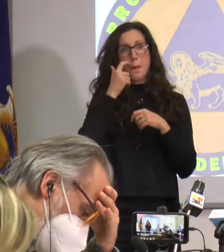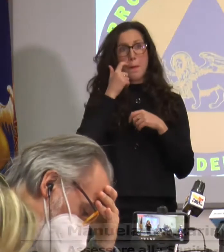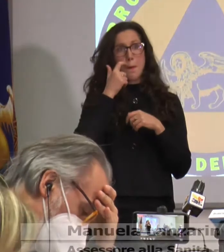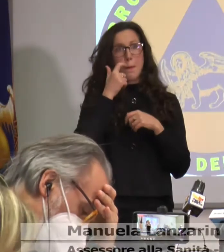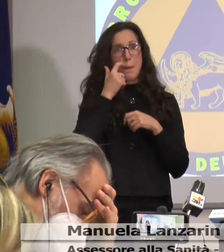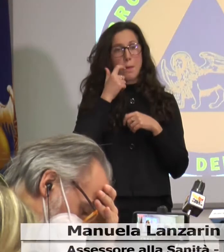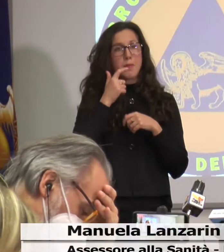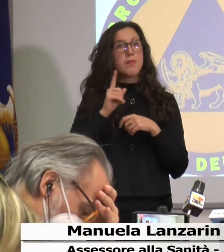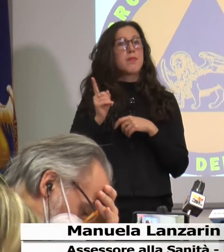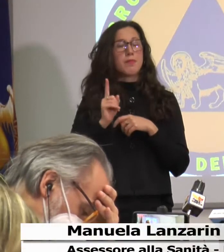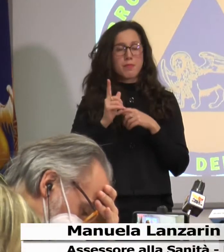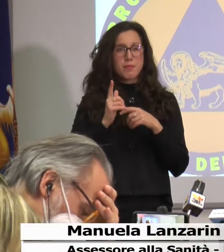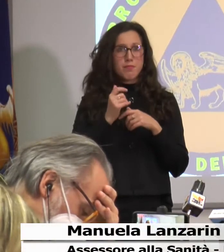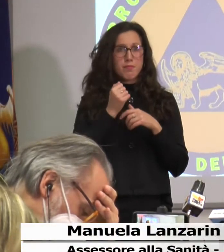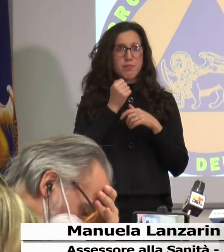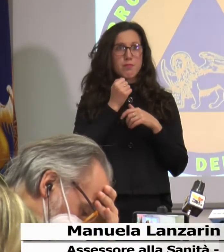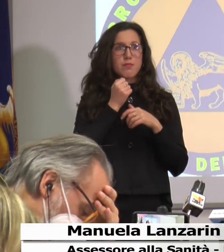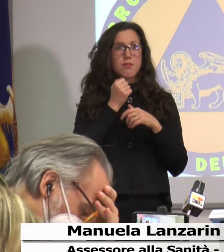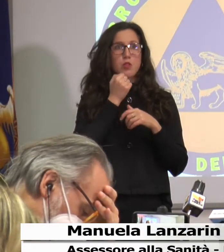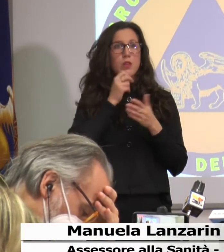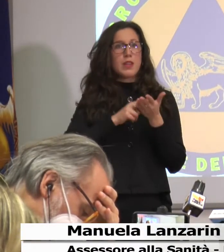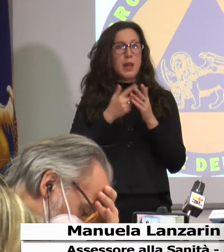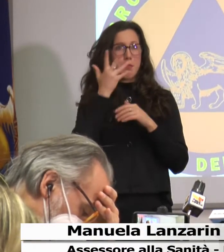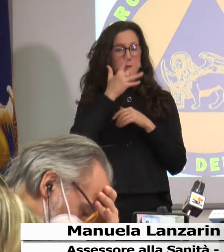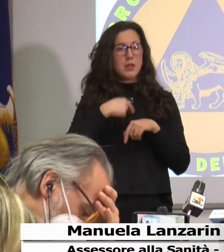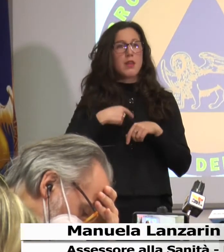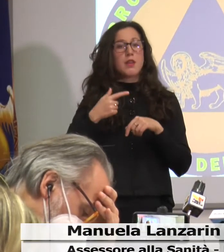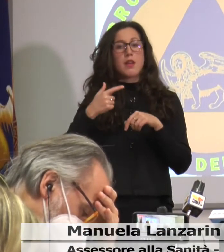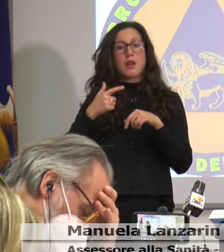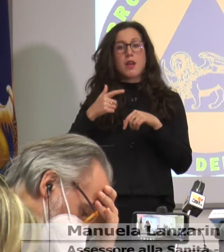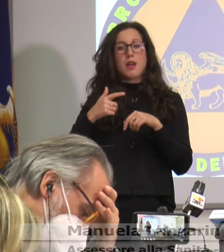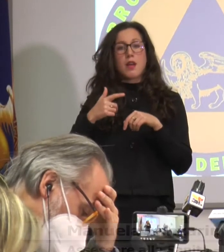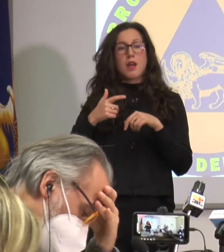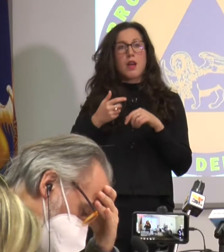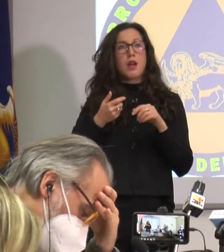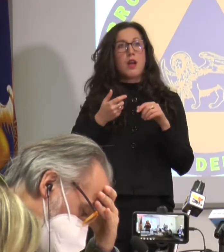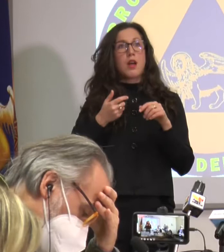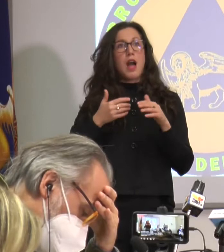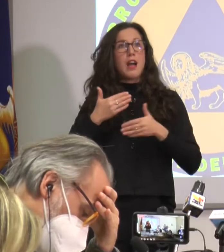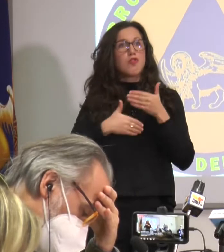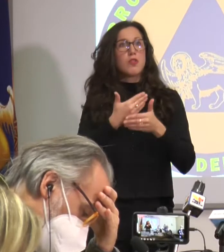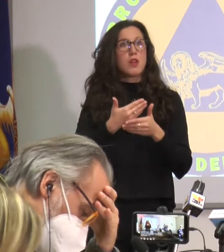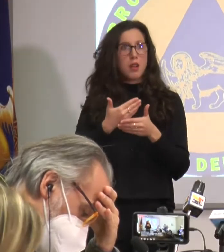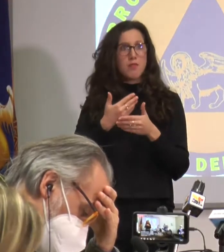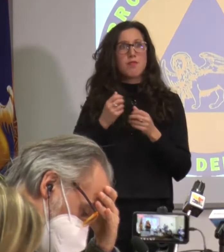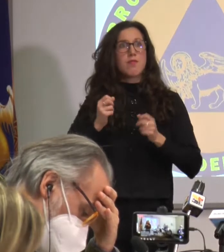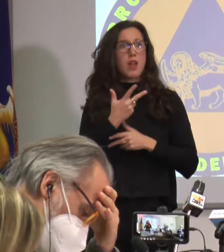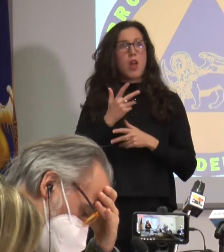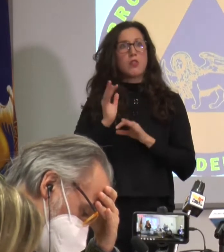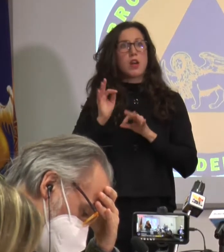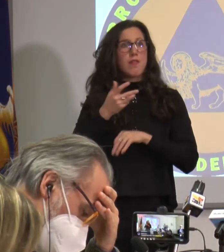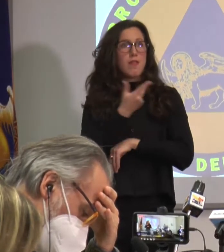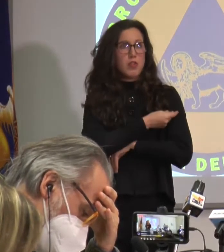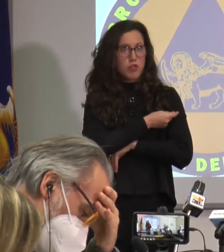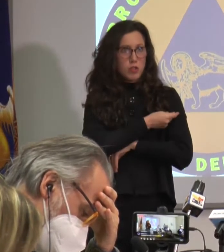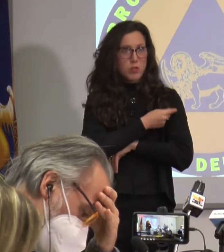Quindi l'accelerazione è che entro la prima metà di gennaio arriveranno le prime